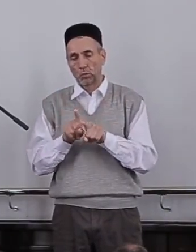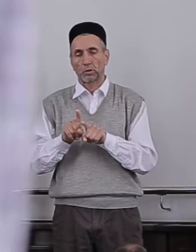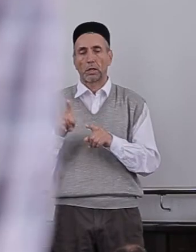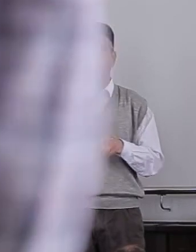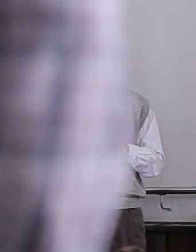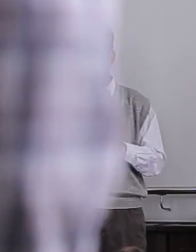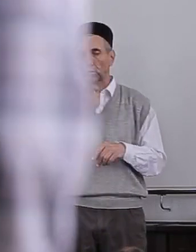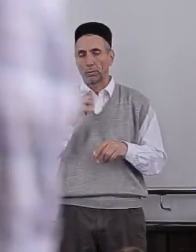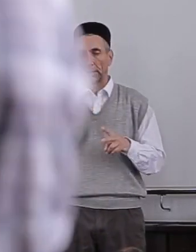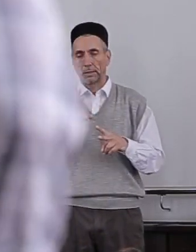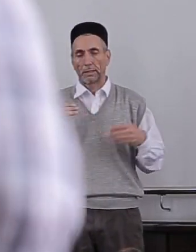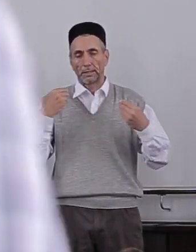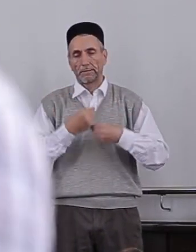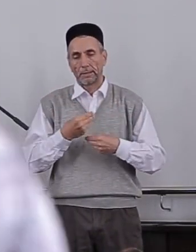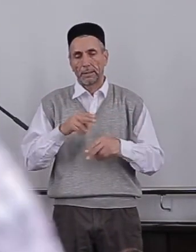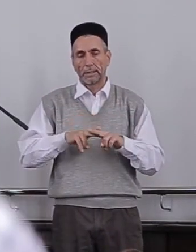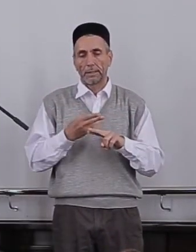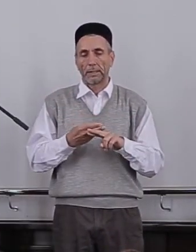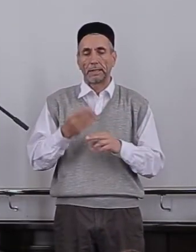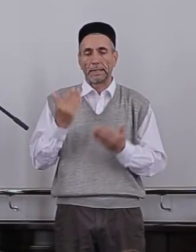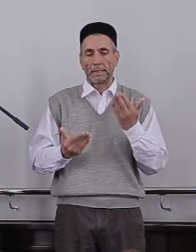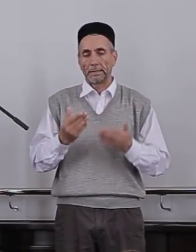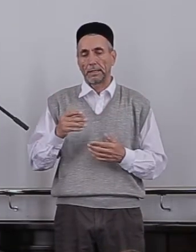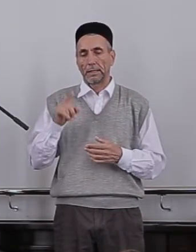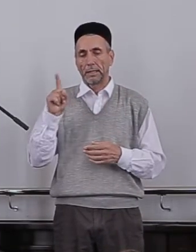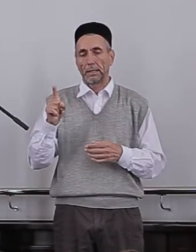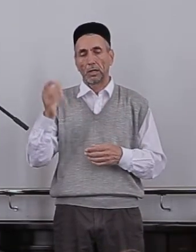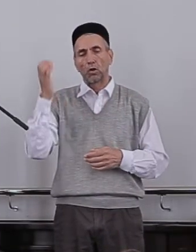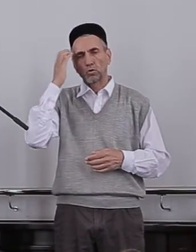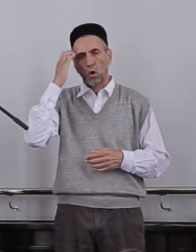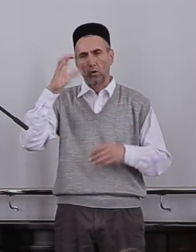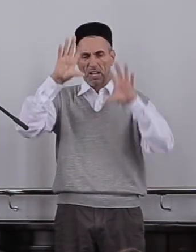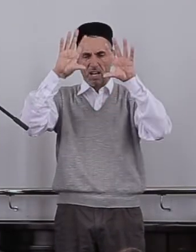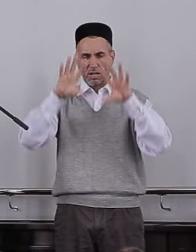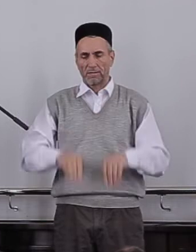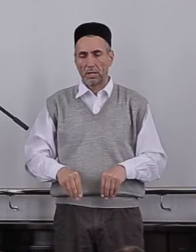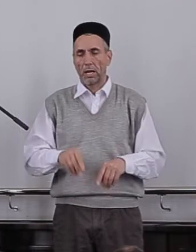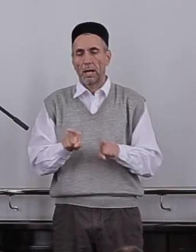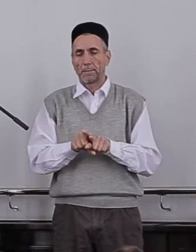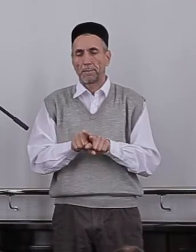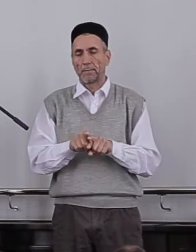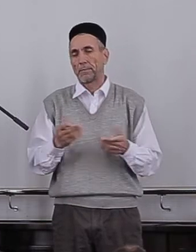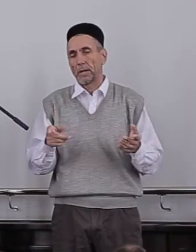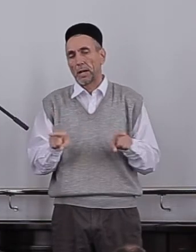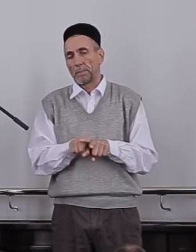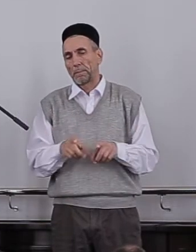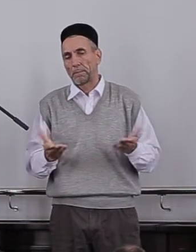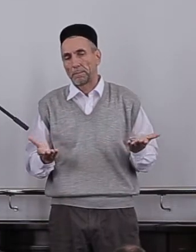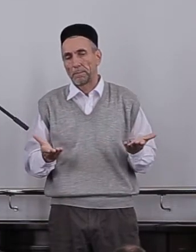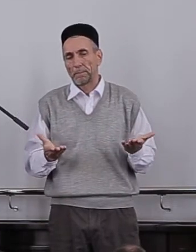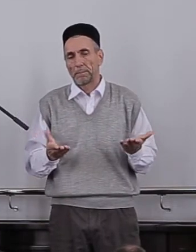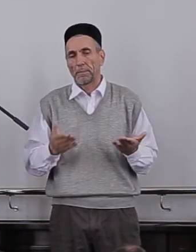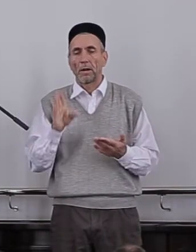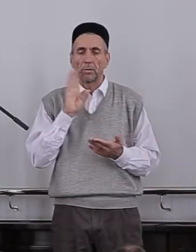гаурәтләрен. Әмма дә ләкин, әгәр дә без аларны, мәсәлән, кап-кара киендерсәк, менә минем чапаным кебек. ул иданнар соң